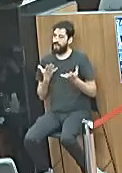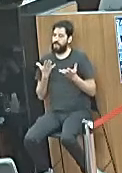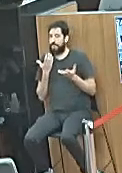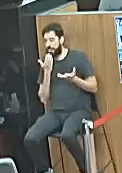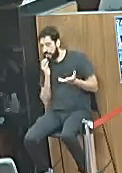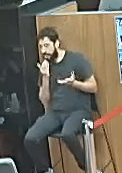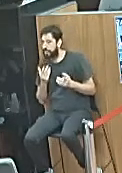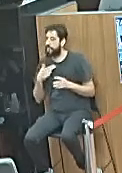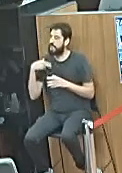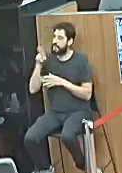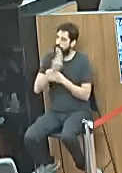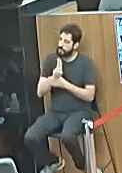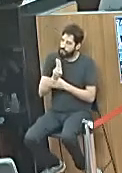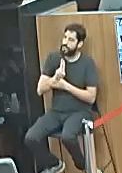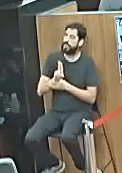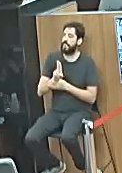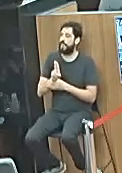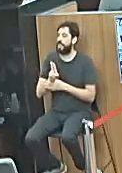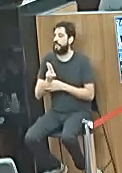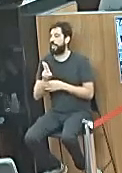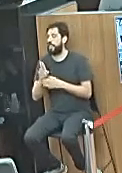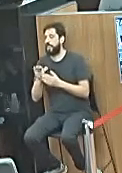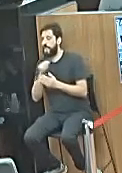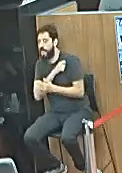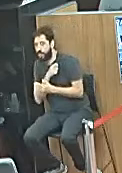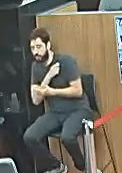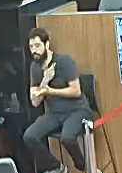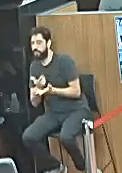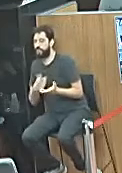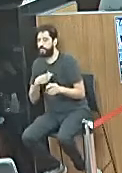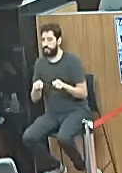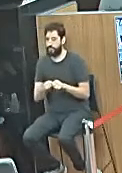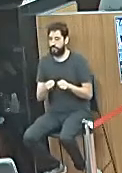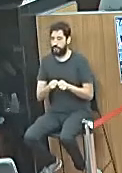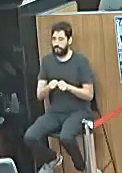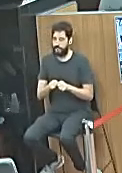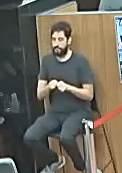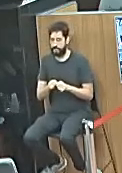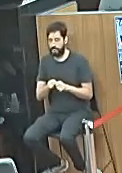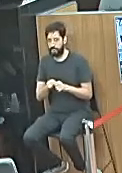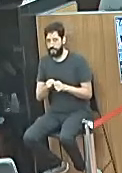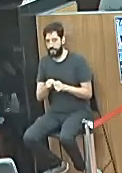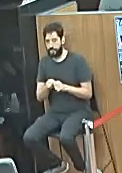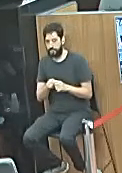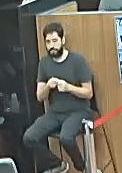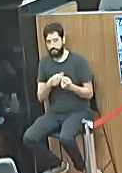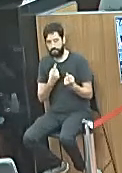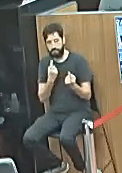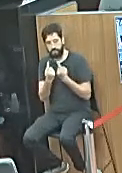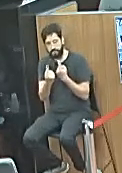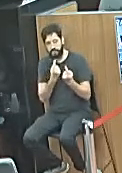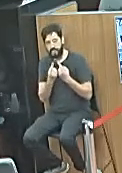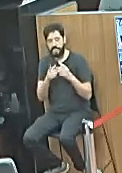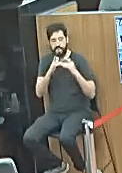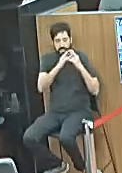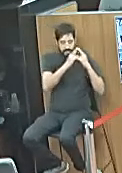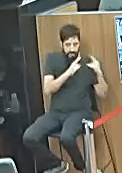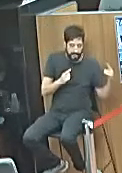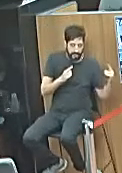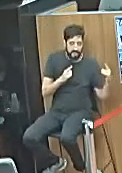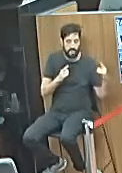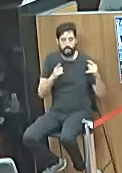universidades com estudantes onde eles vão poder estar fazendo essa interlocução entre o circo ea cidade e